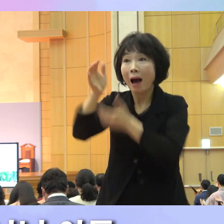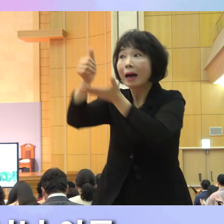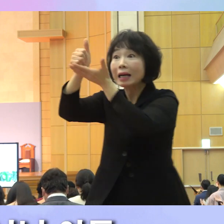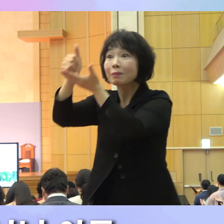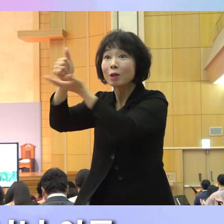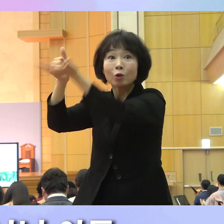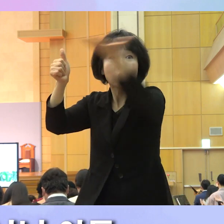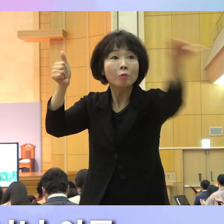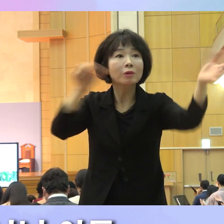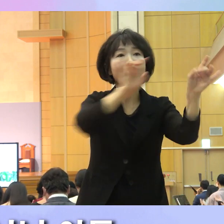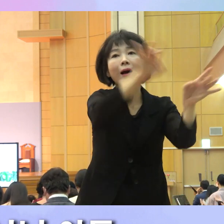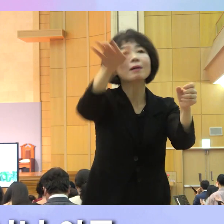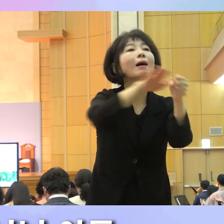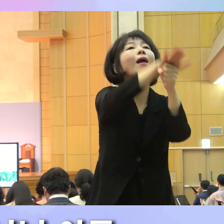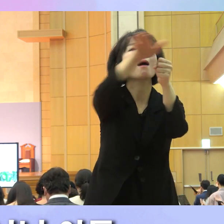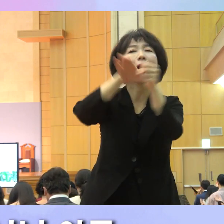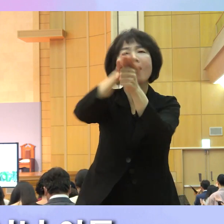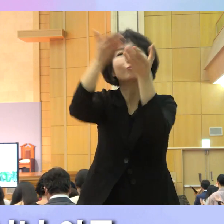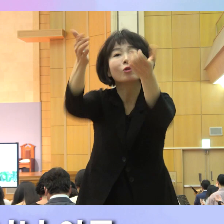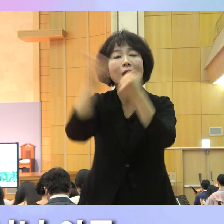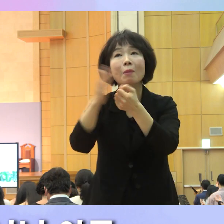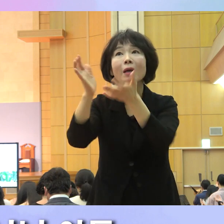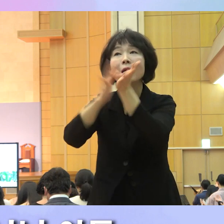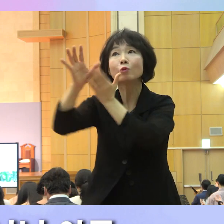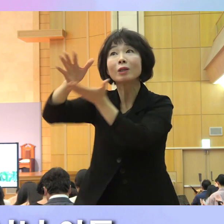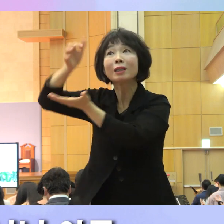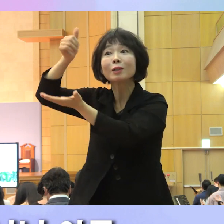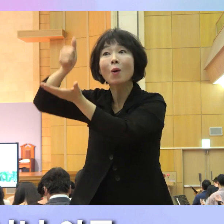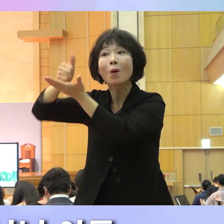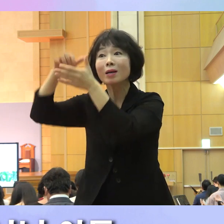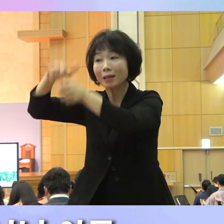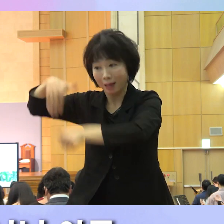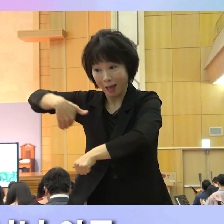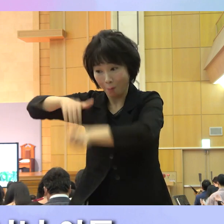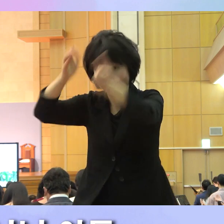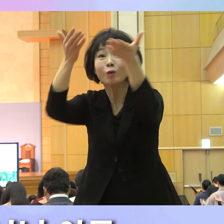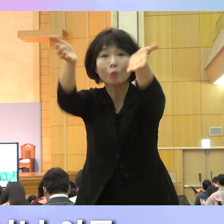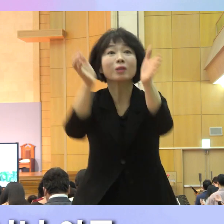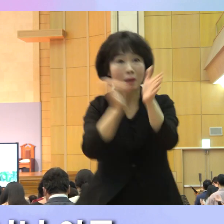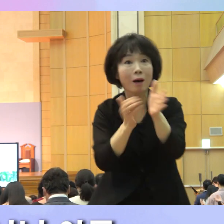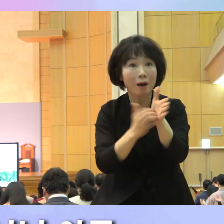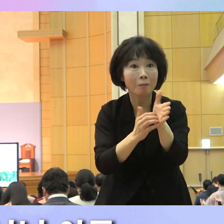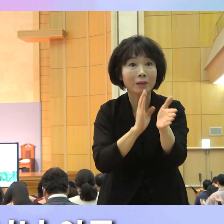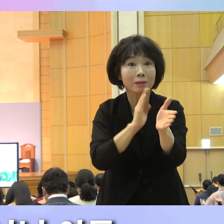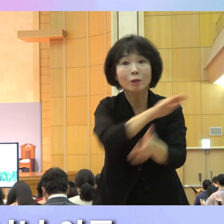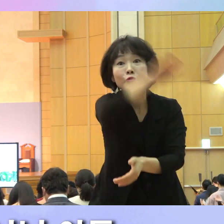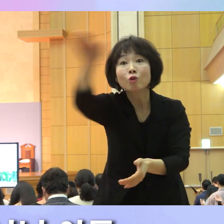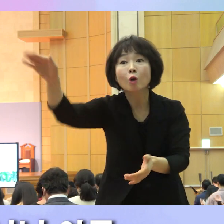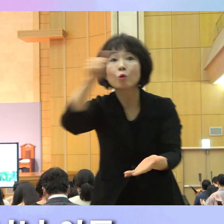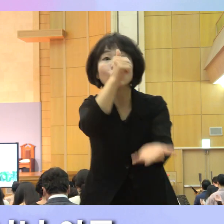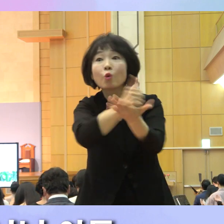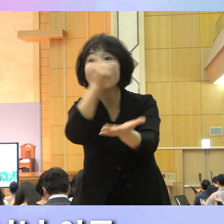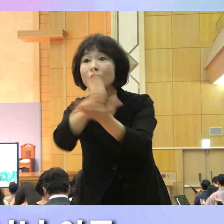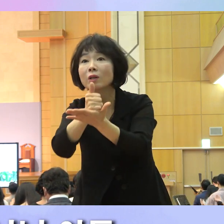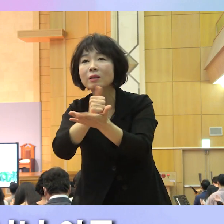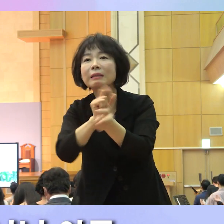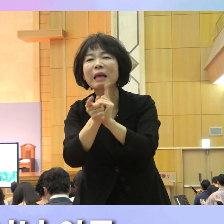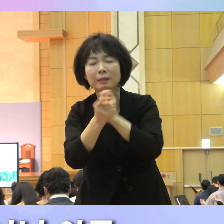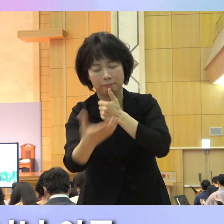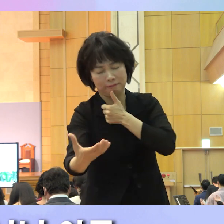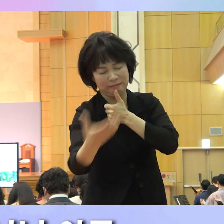하나님께서 우리를 사랑하셨기에 독생자를 보내주시고 우리 죄를